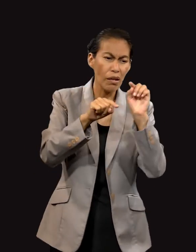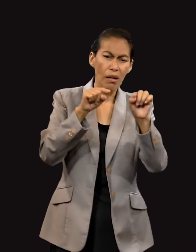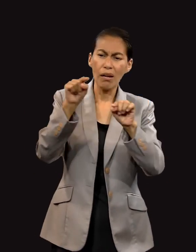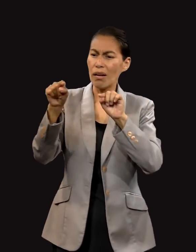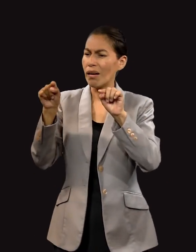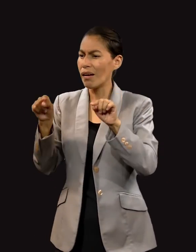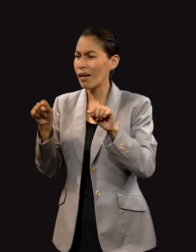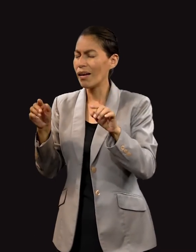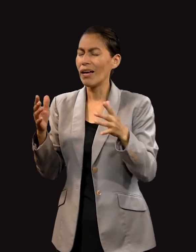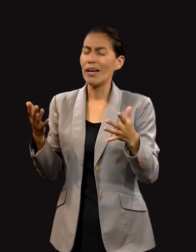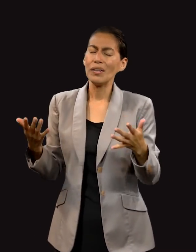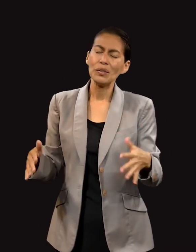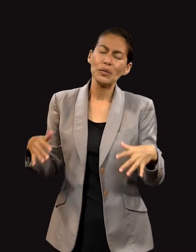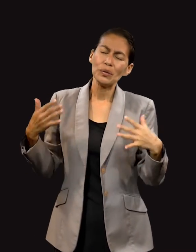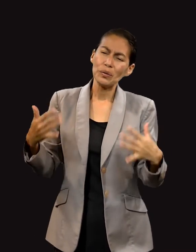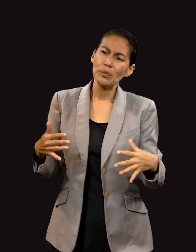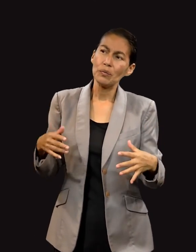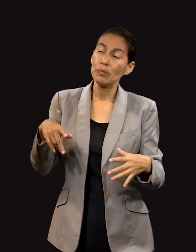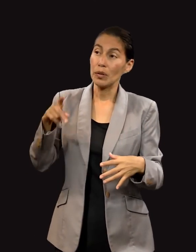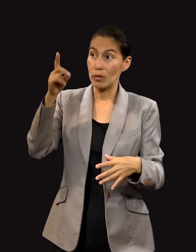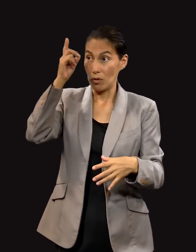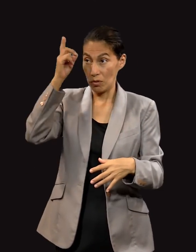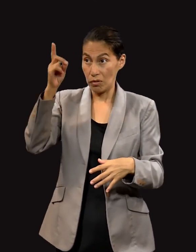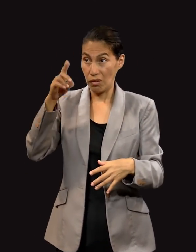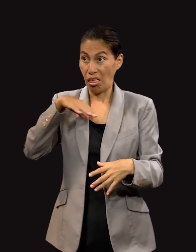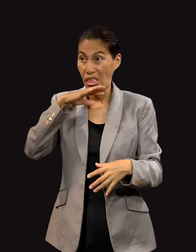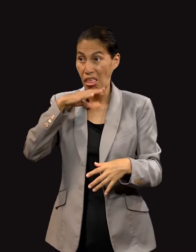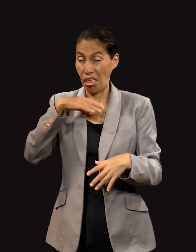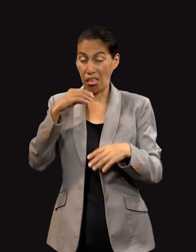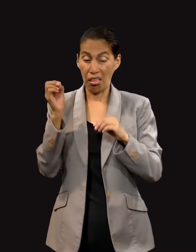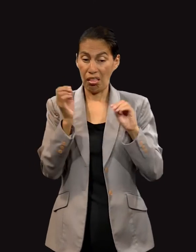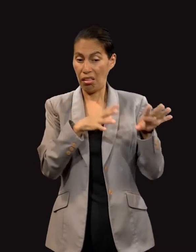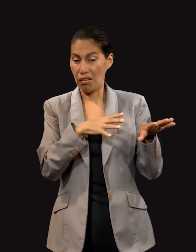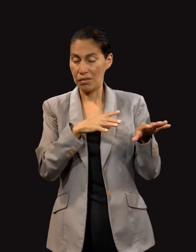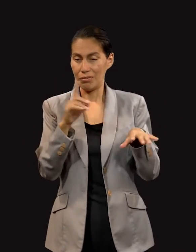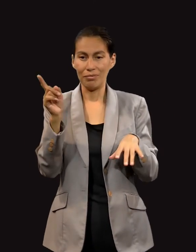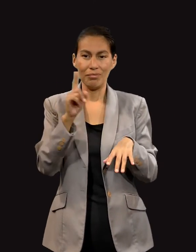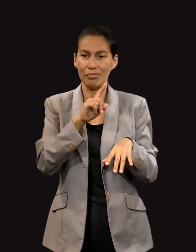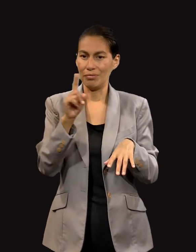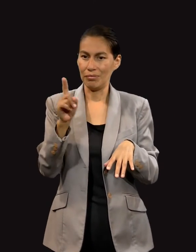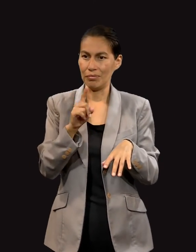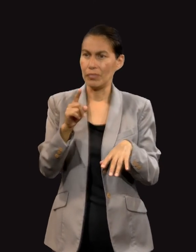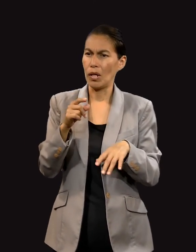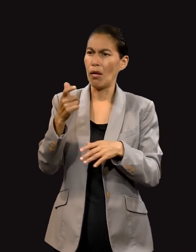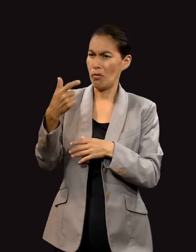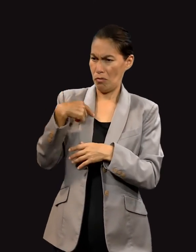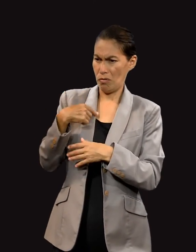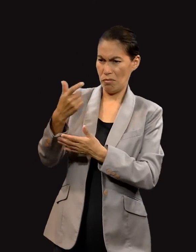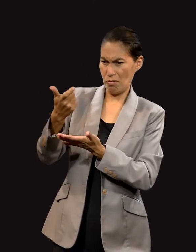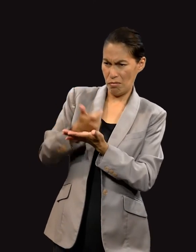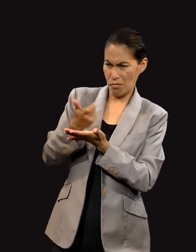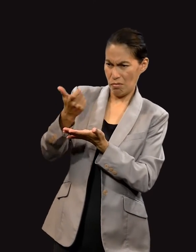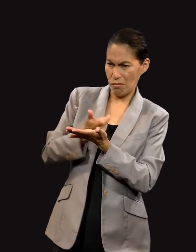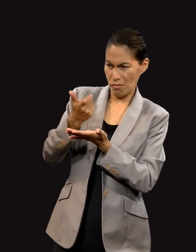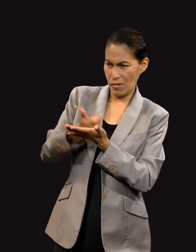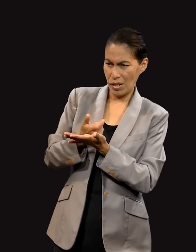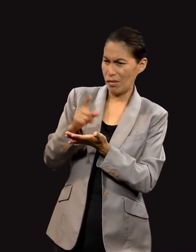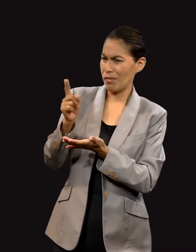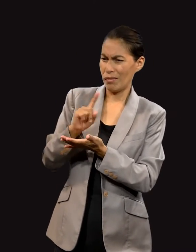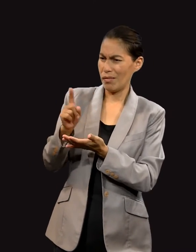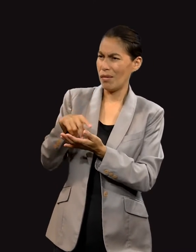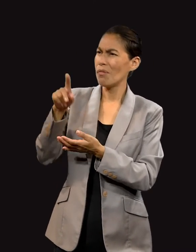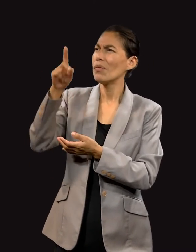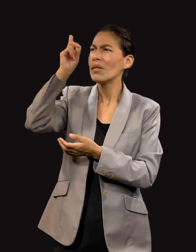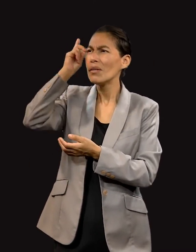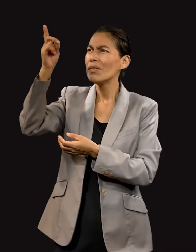misionera aquí, obra misionera allá y obra misionera por todos lados, pero Dios no nos ha dejado. A pesar de que